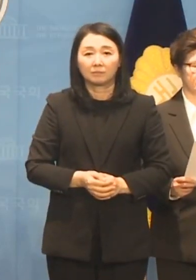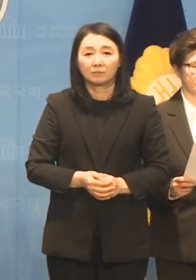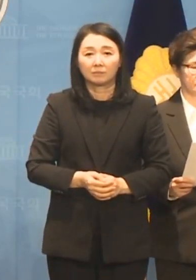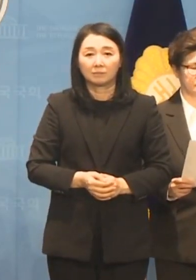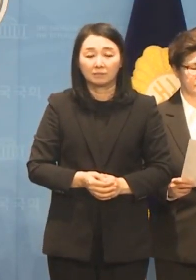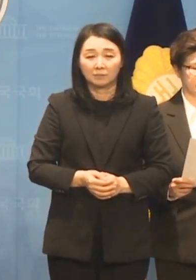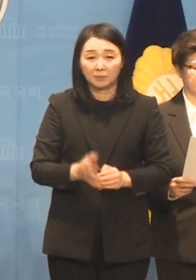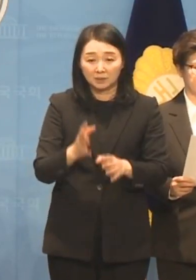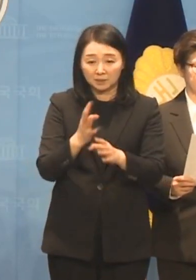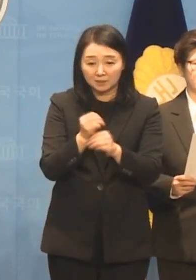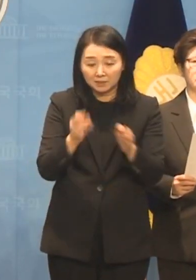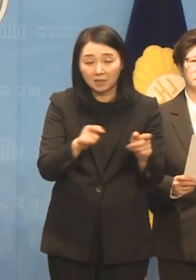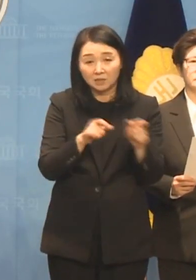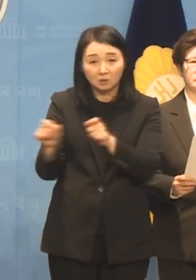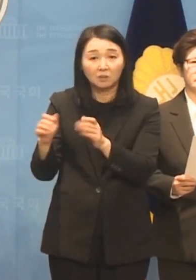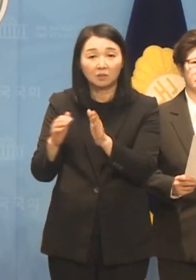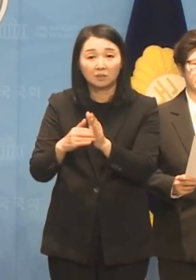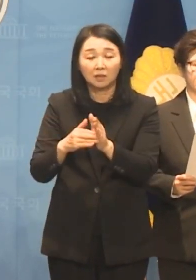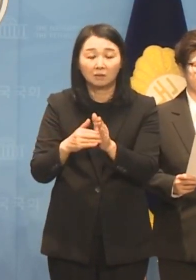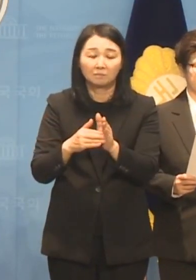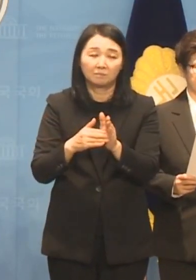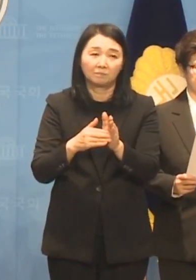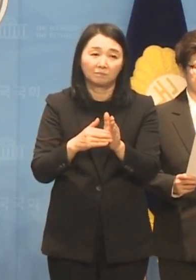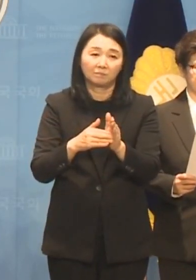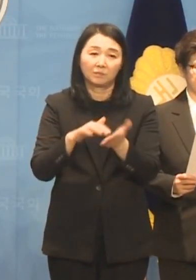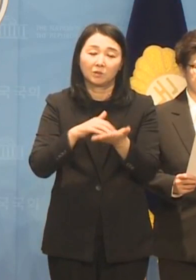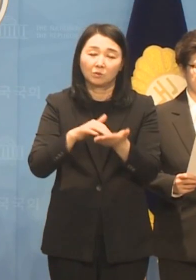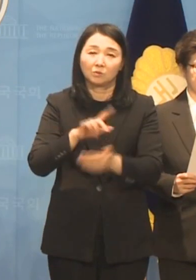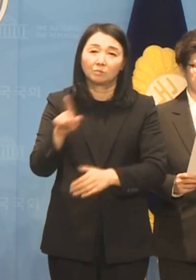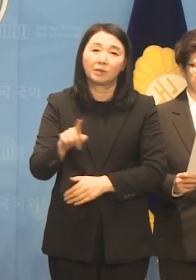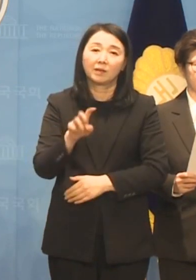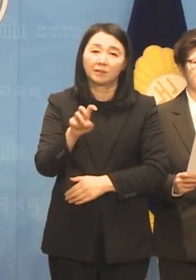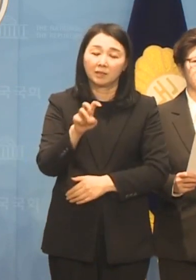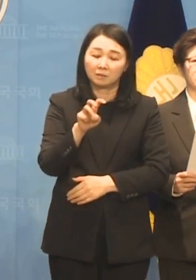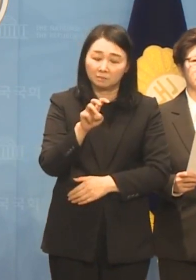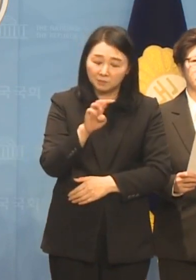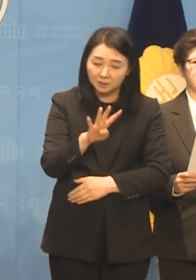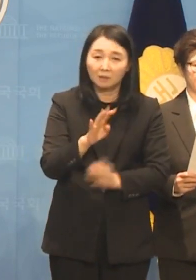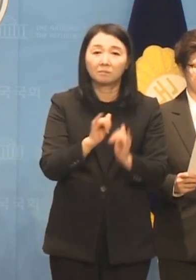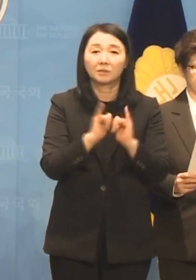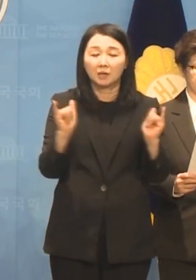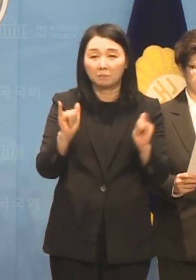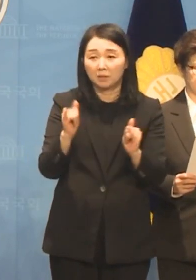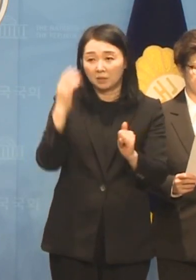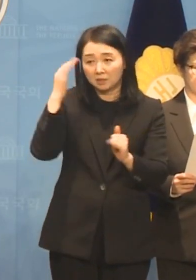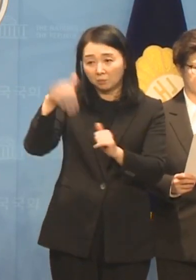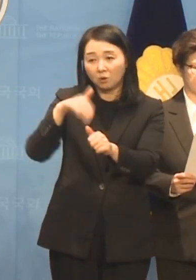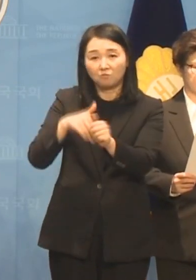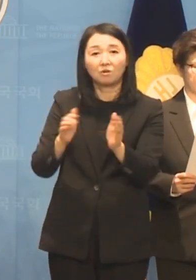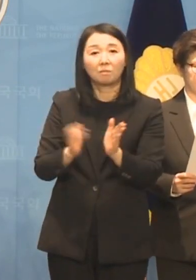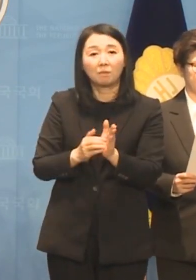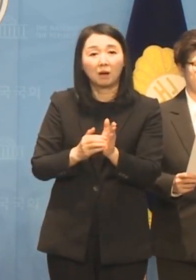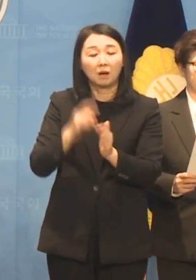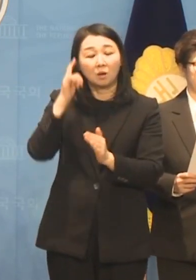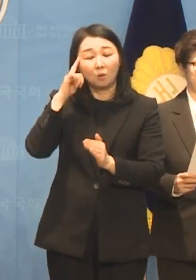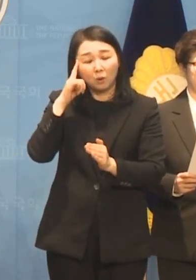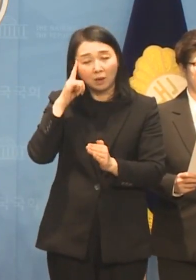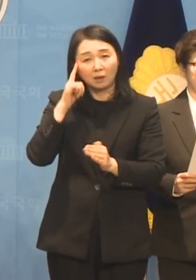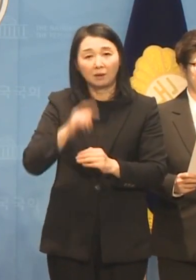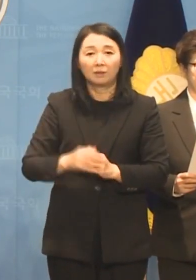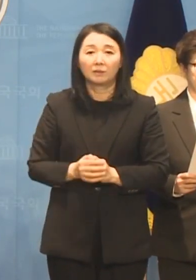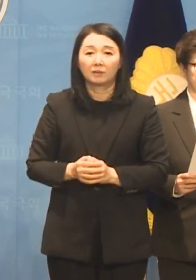기간 동안에도 143명의 과도한 증인, 참고인을 불러놓고 반에